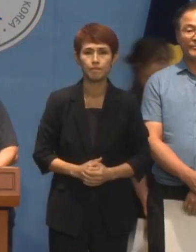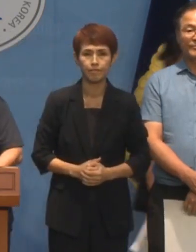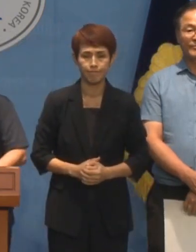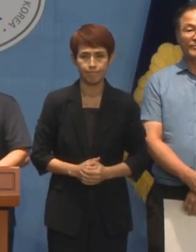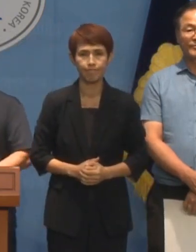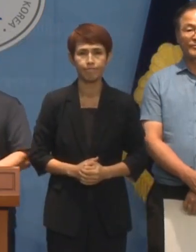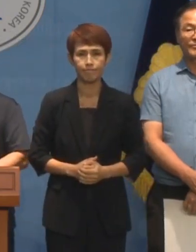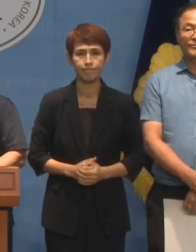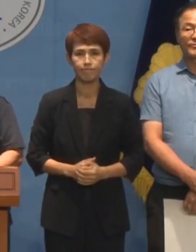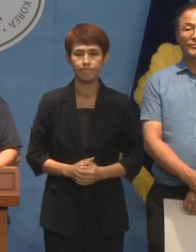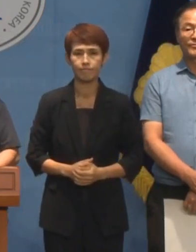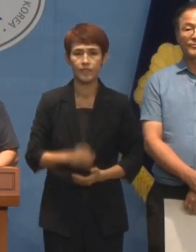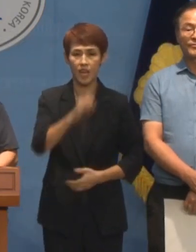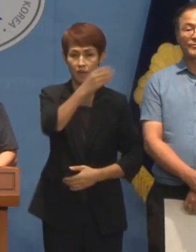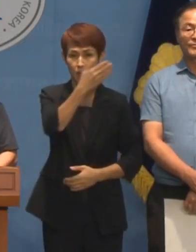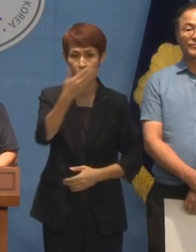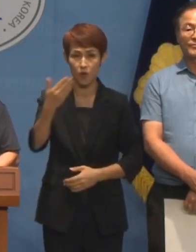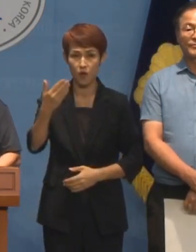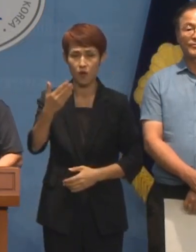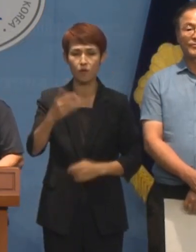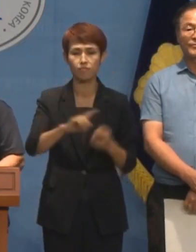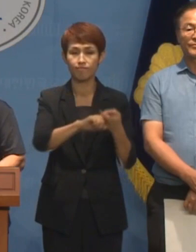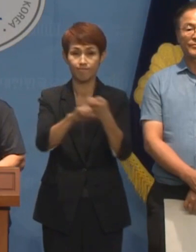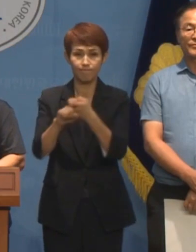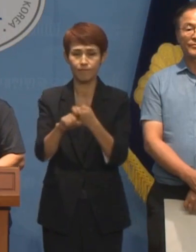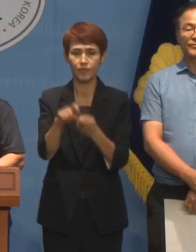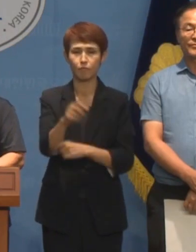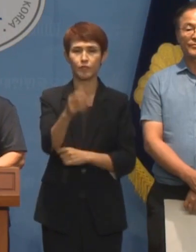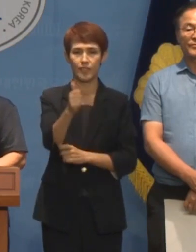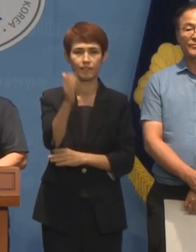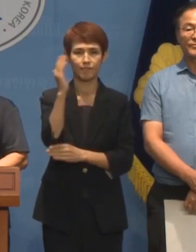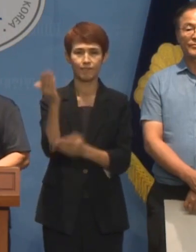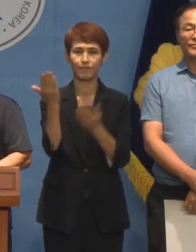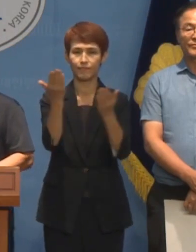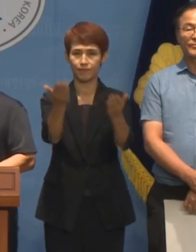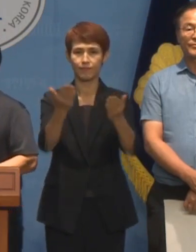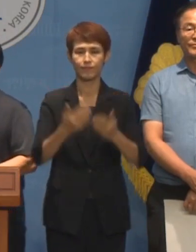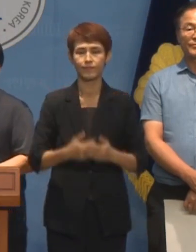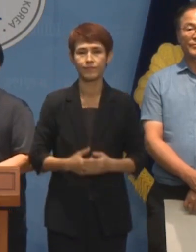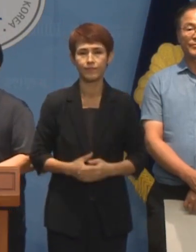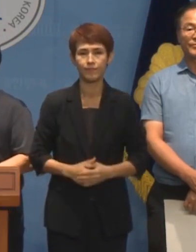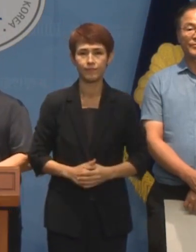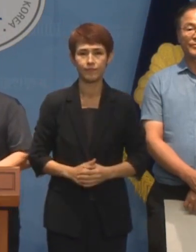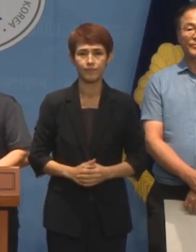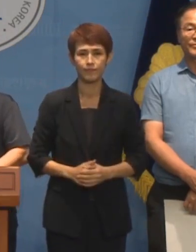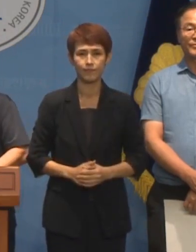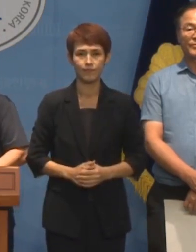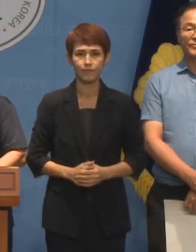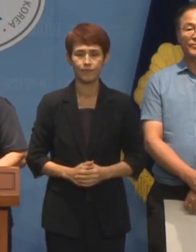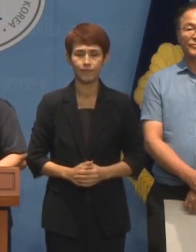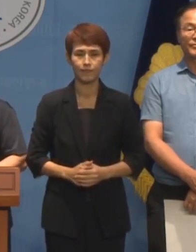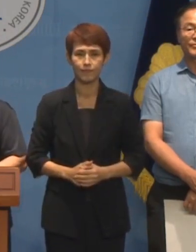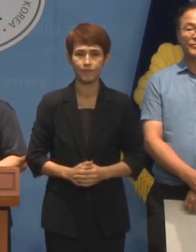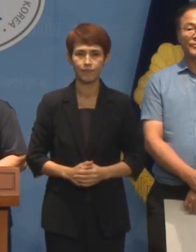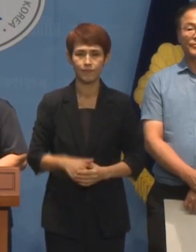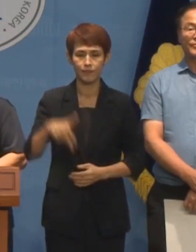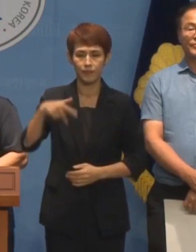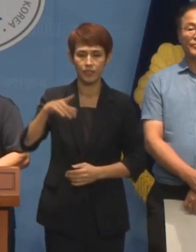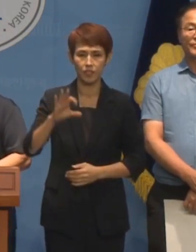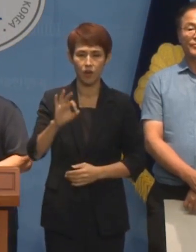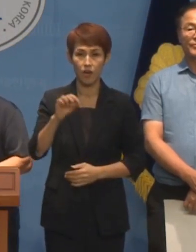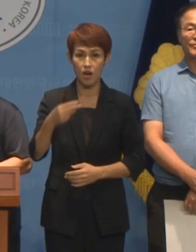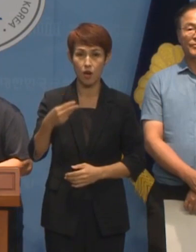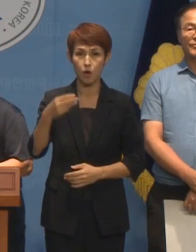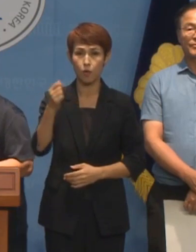예, 이어서 양평경실련 서진숙 사무국장님께서 말씀해 주시고 우리 규탄 말씀을 준비하신 정우로 의원님